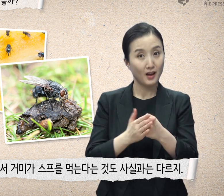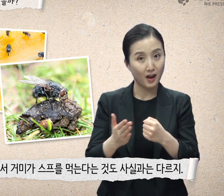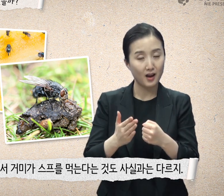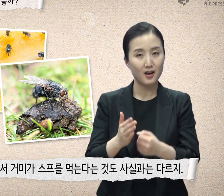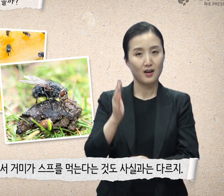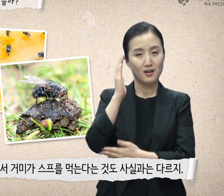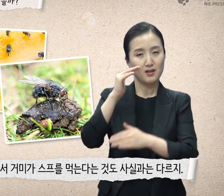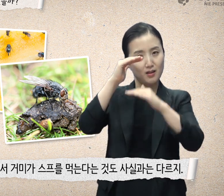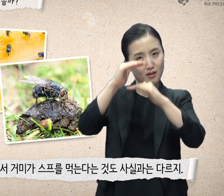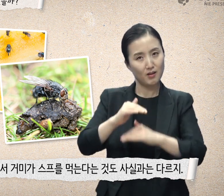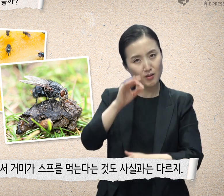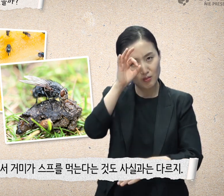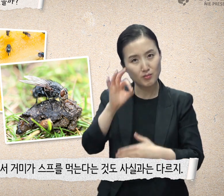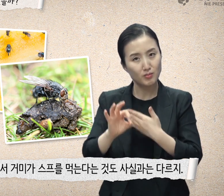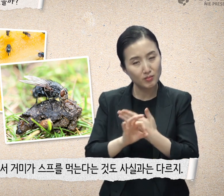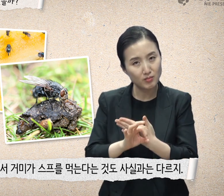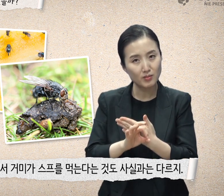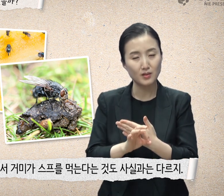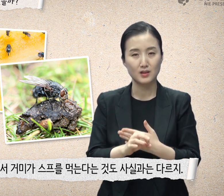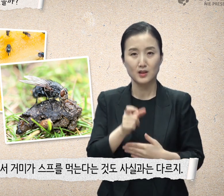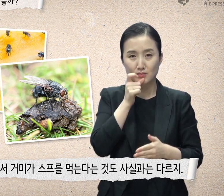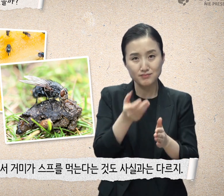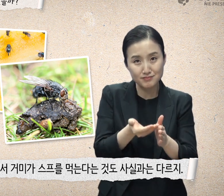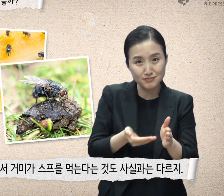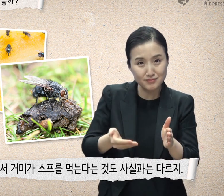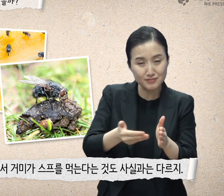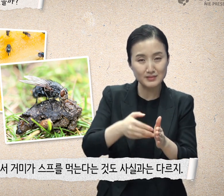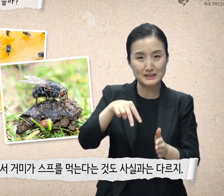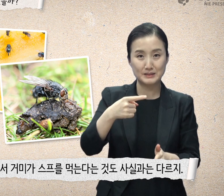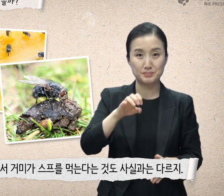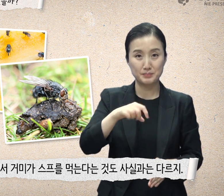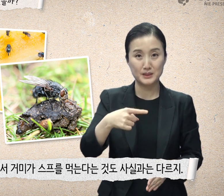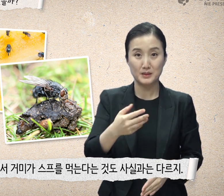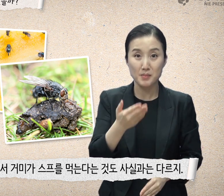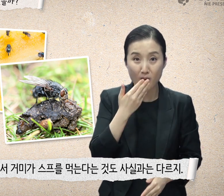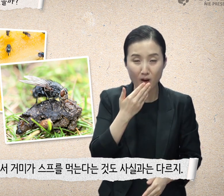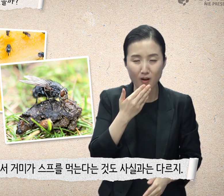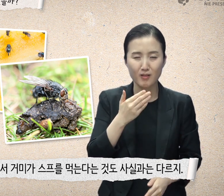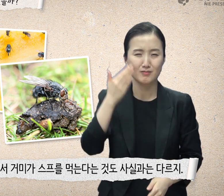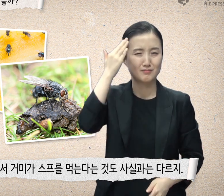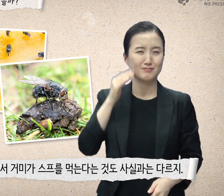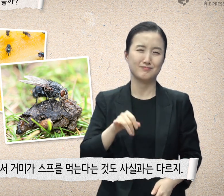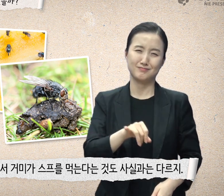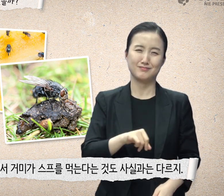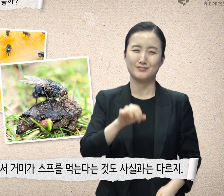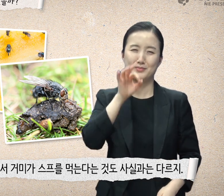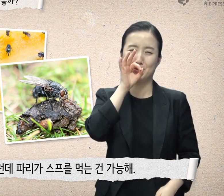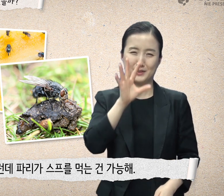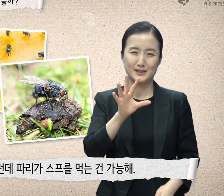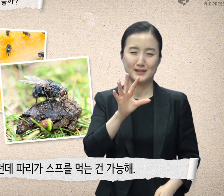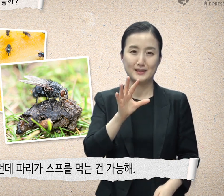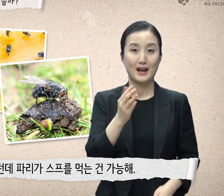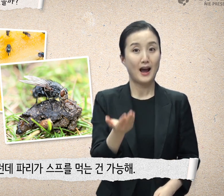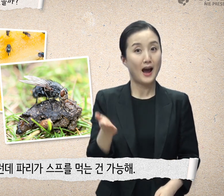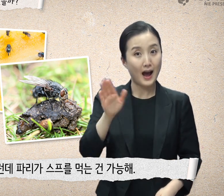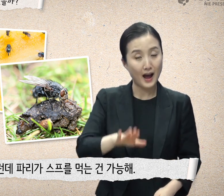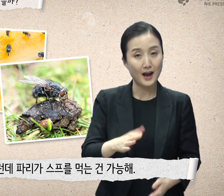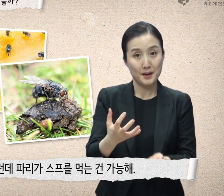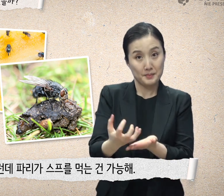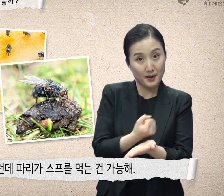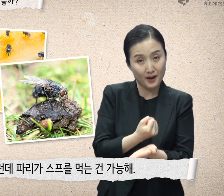그러니 이야기에서 거미가 수프를 먹는다는 것도 사실과는 다르지. 그런데